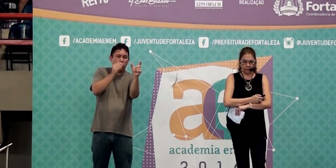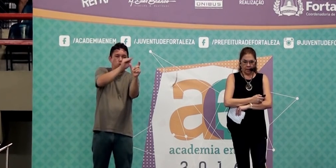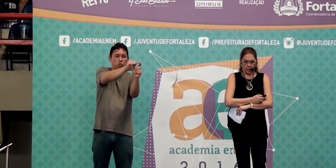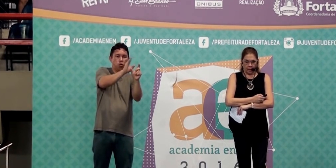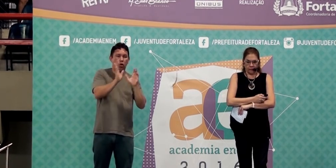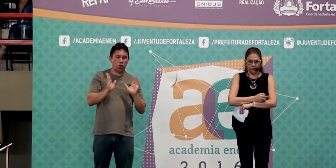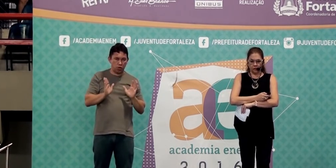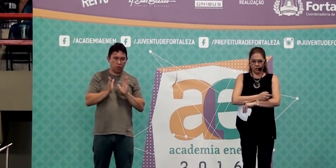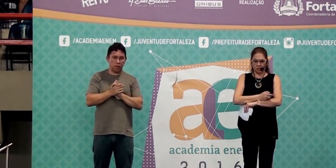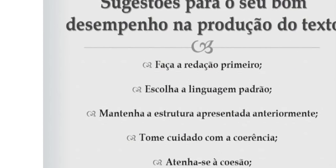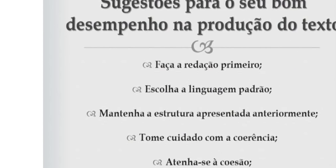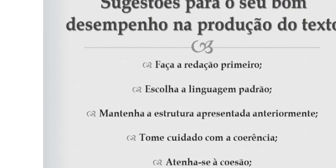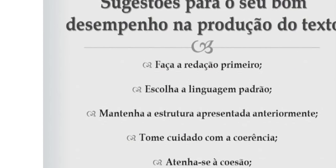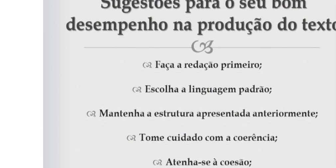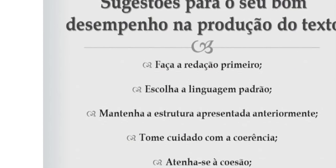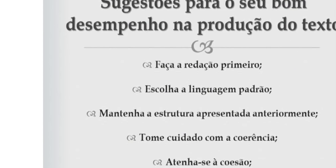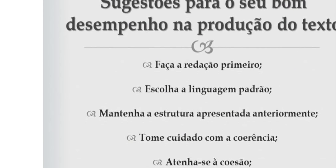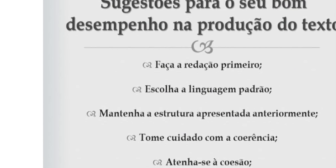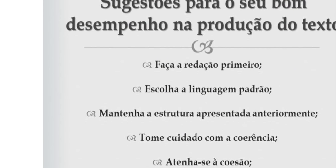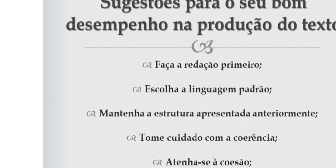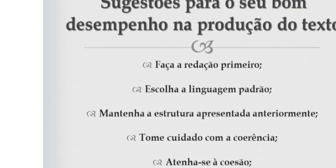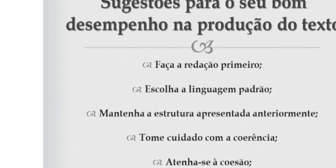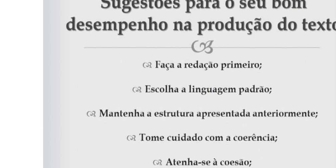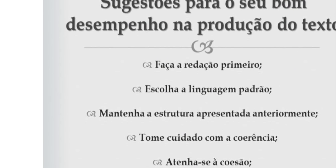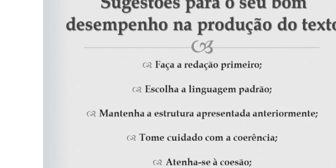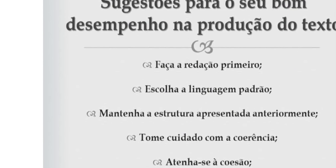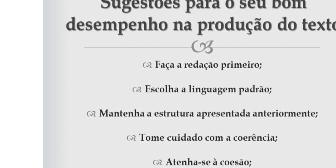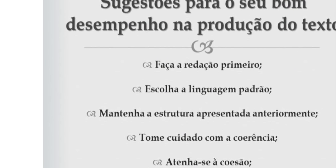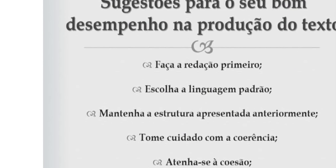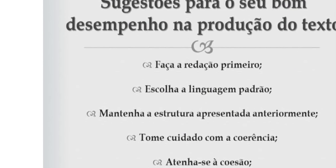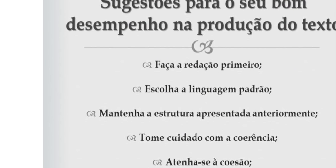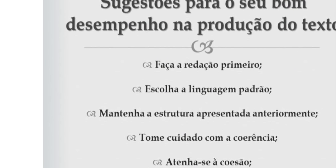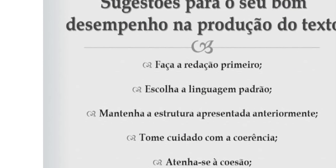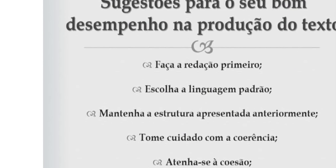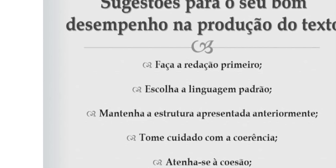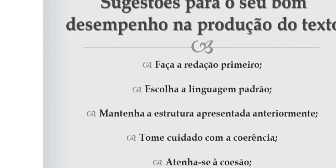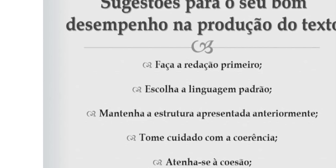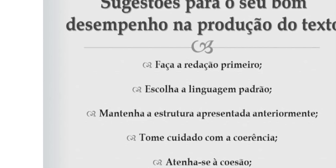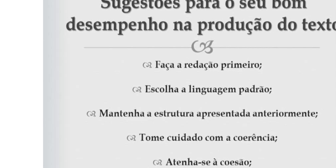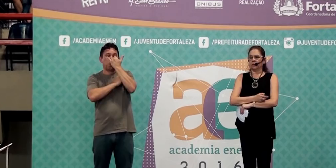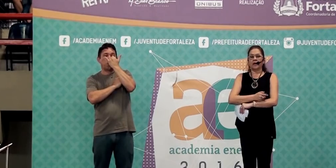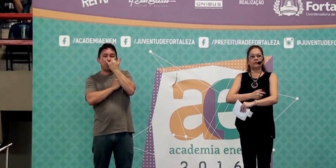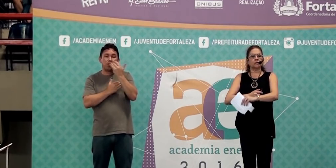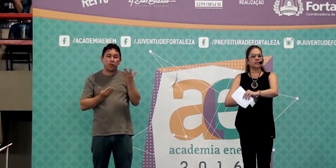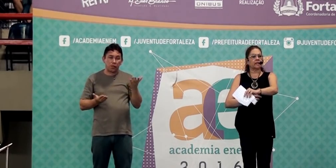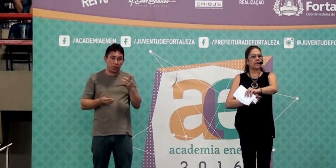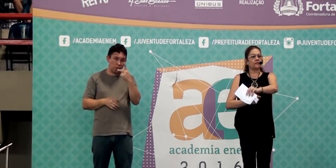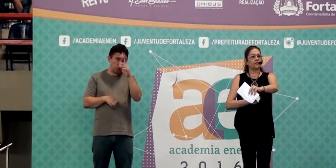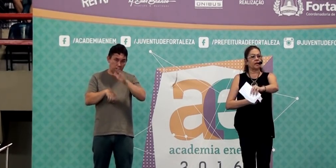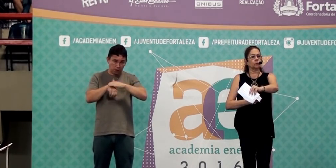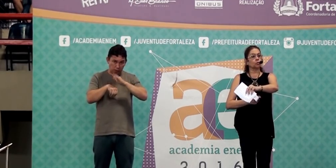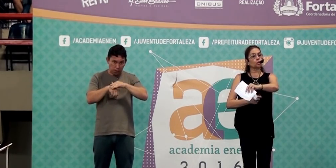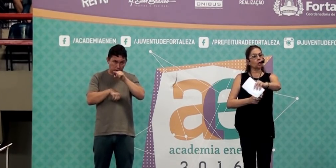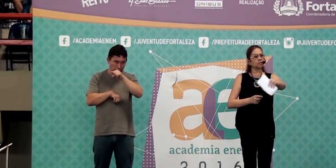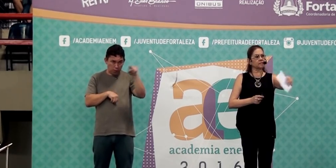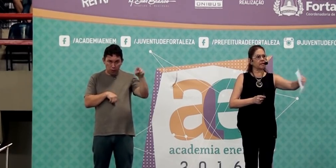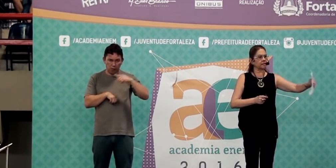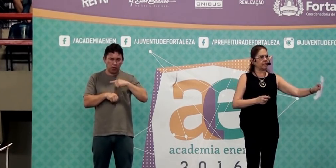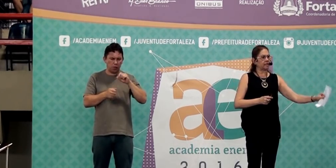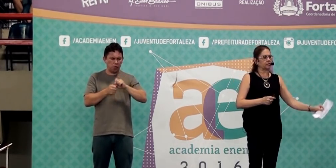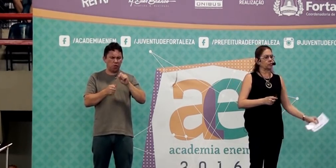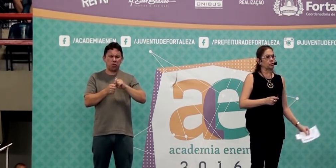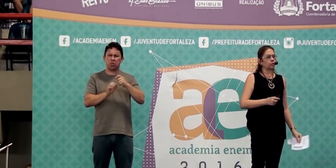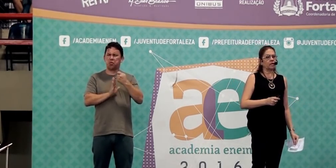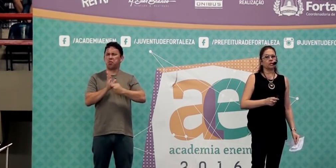coloque. Fuja de armadilhas do título. O que são armadilhas do título? É você ter feito todas